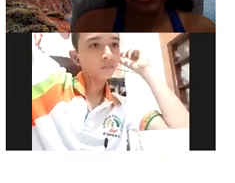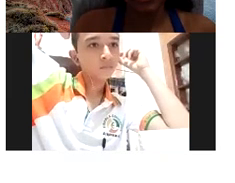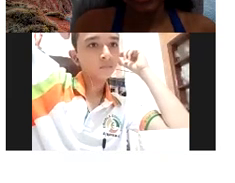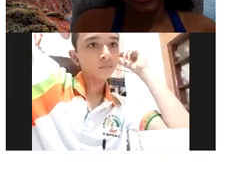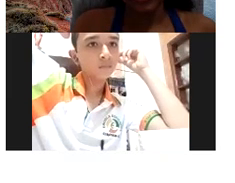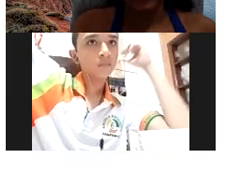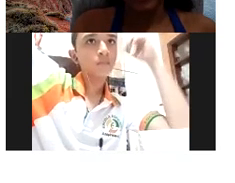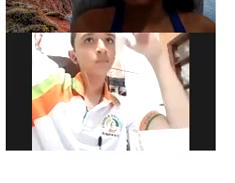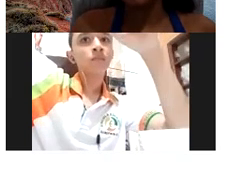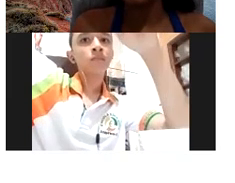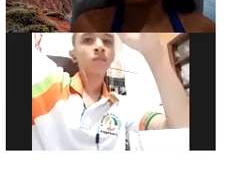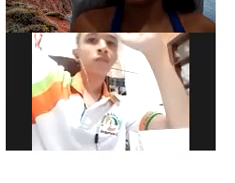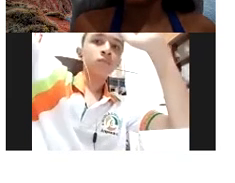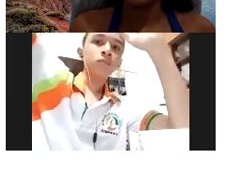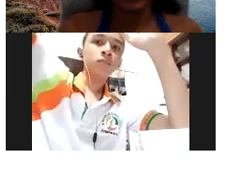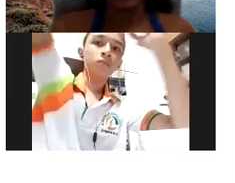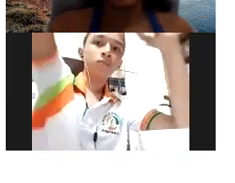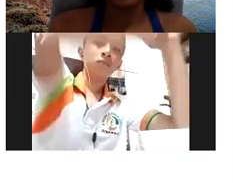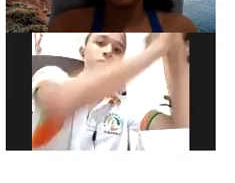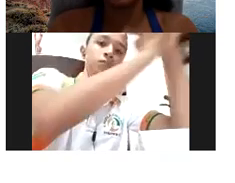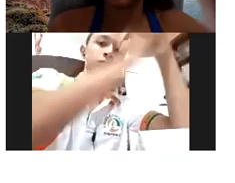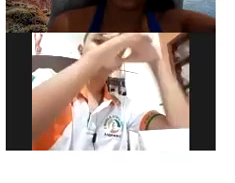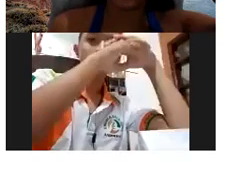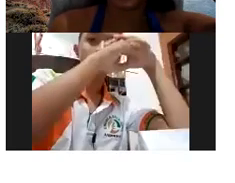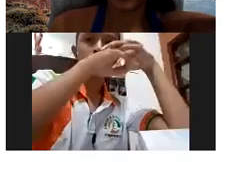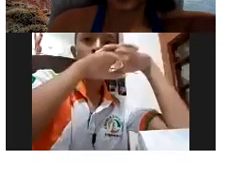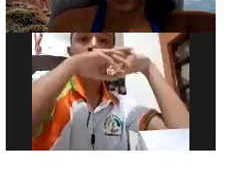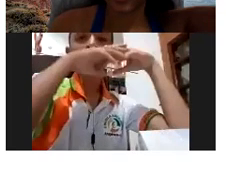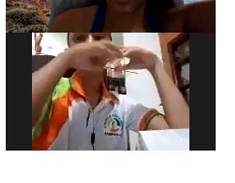feriado feriado não né pós-feriado